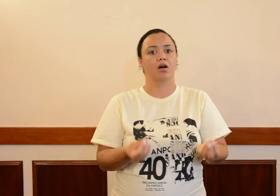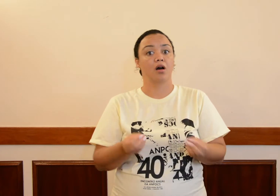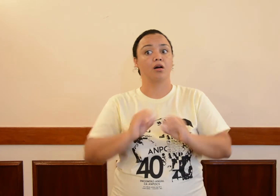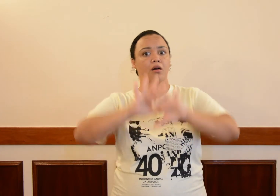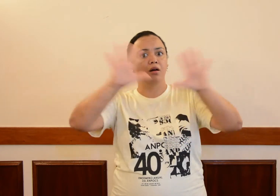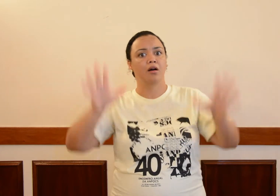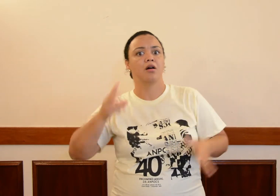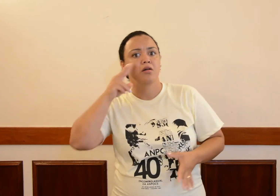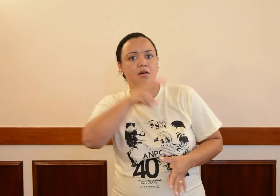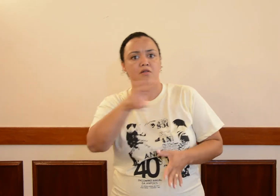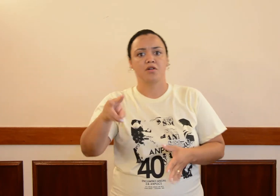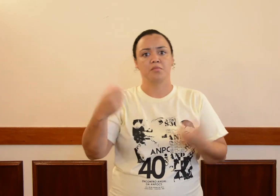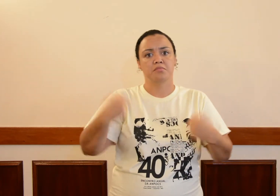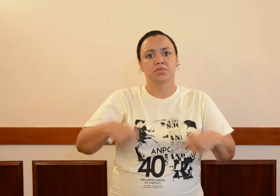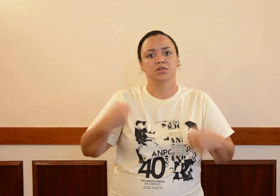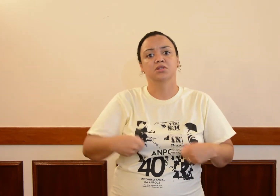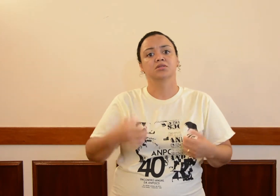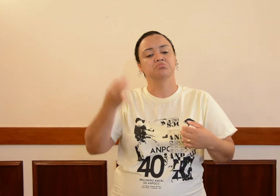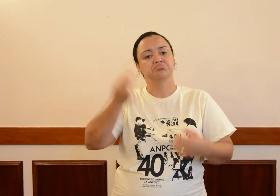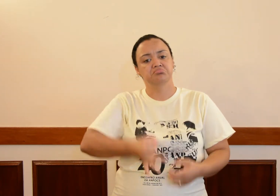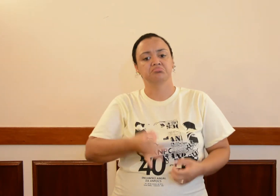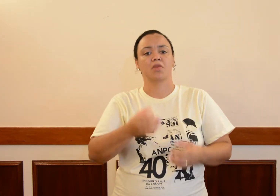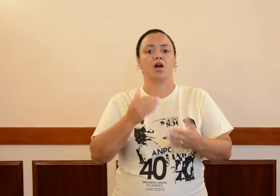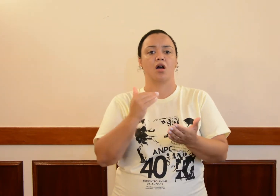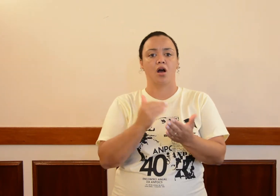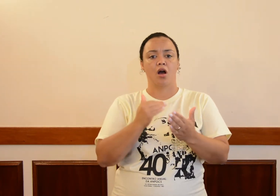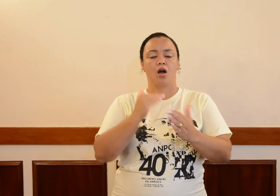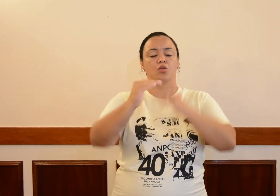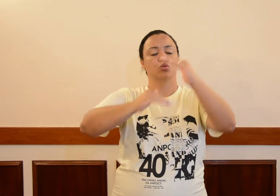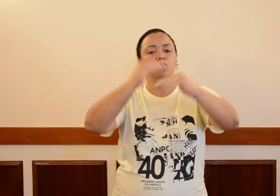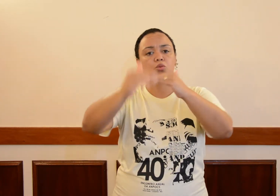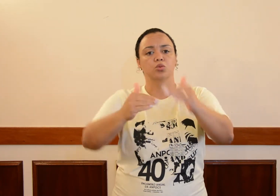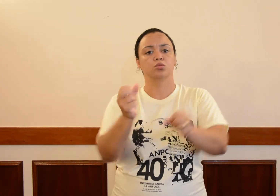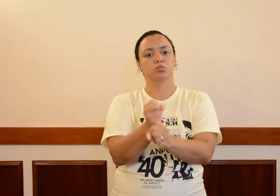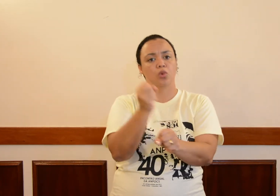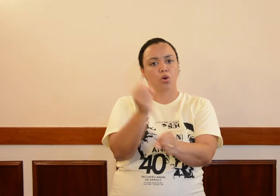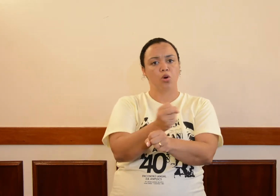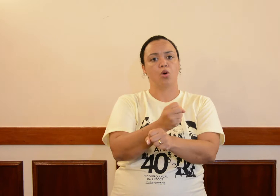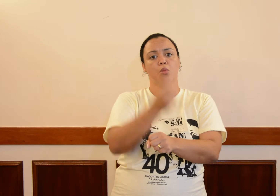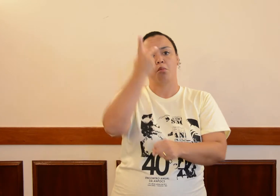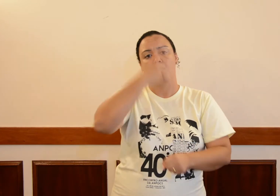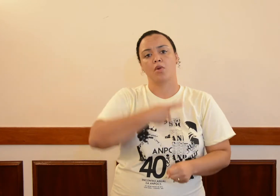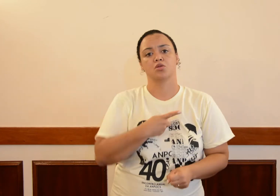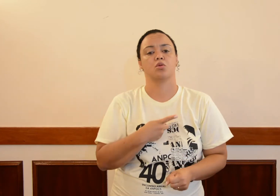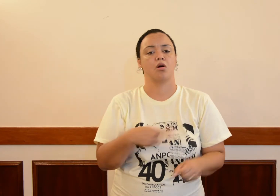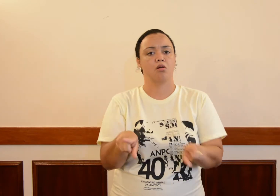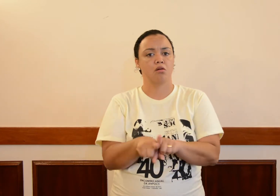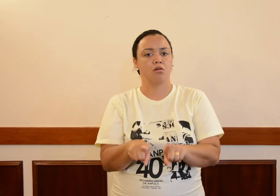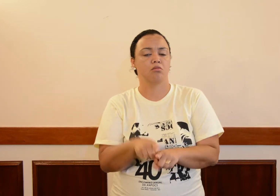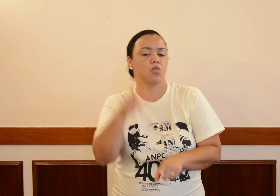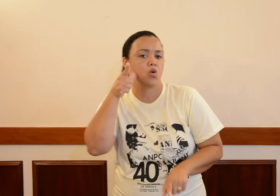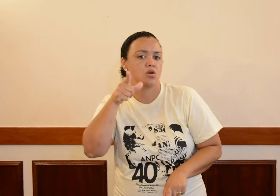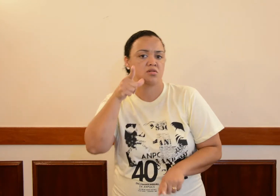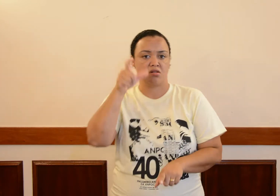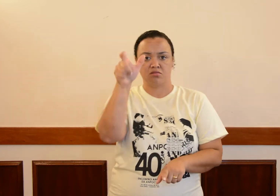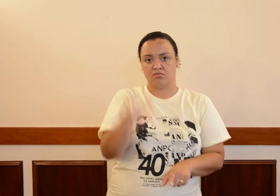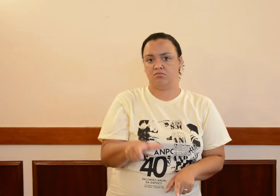de constituição de si, trazendo a experiência da deficiência a partir da perspectiva dos sujeitos para o centro do debate.